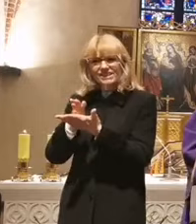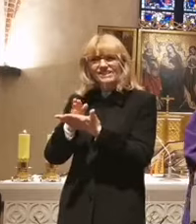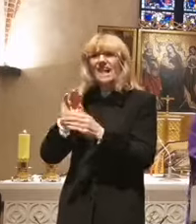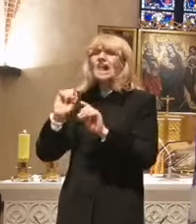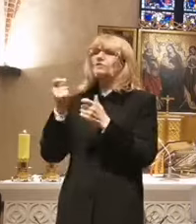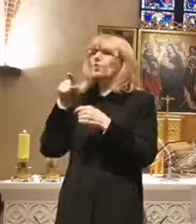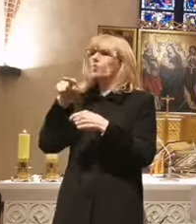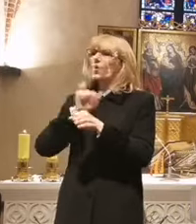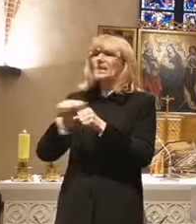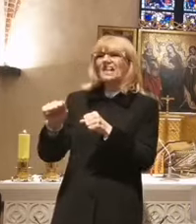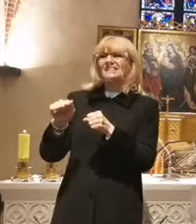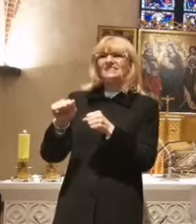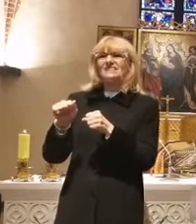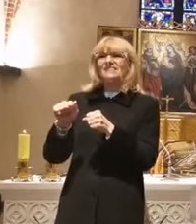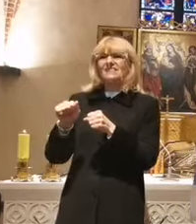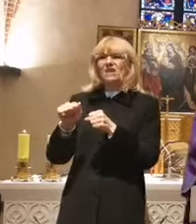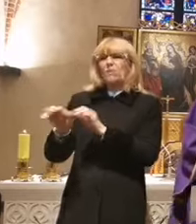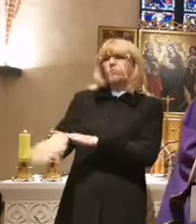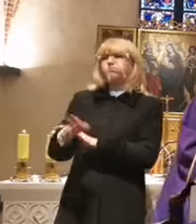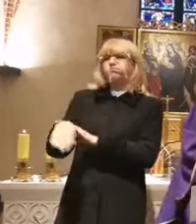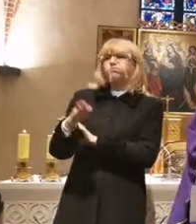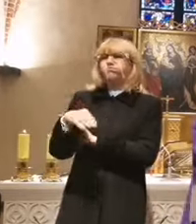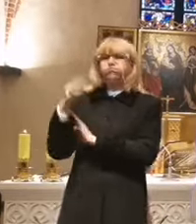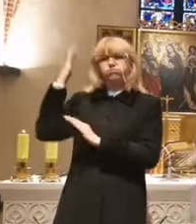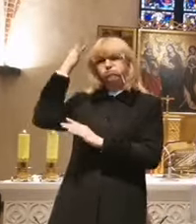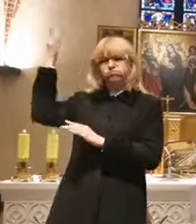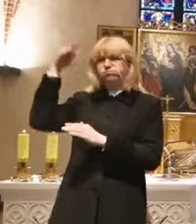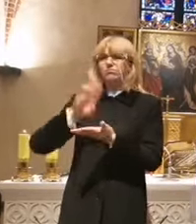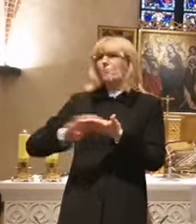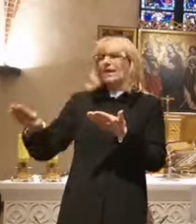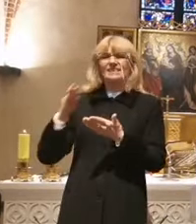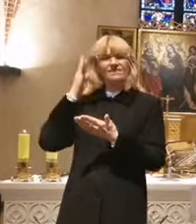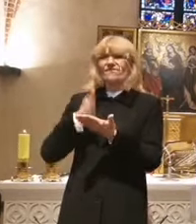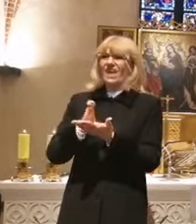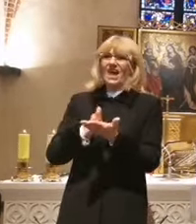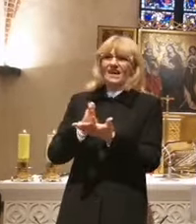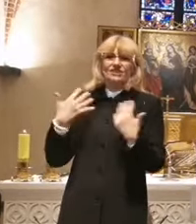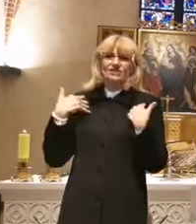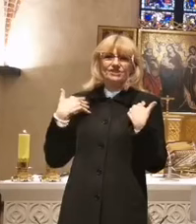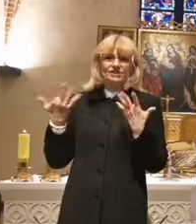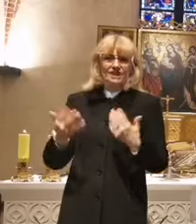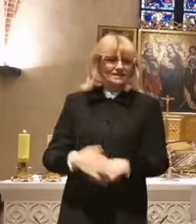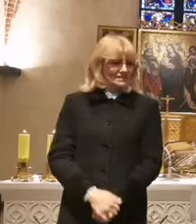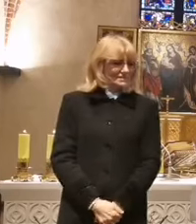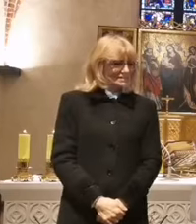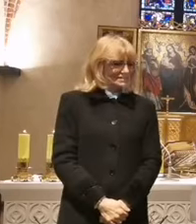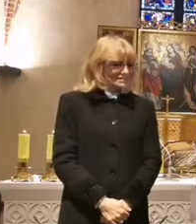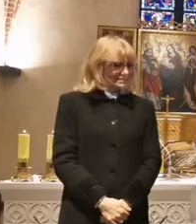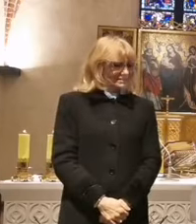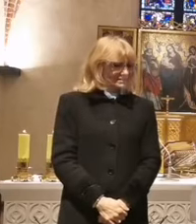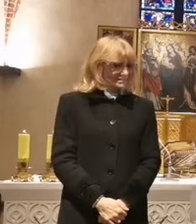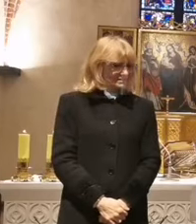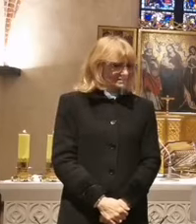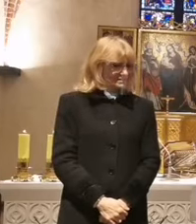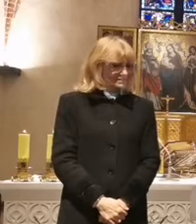bez życia wiary. Nella religione, il tempio di Dio è il luogo in cui